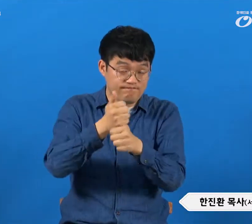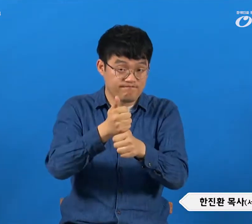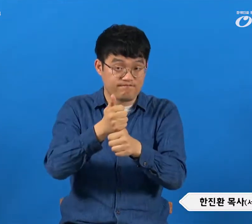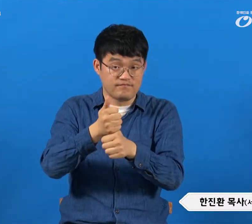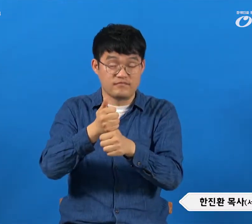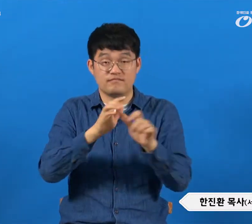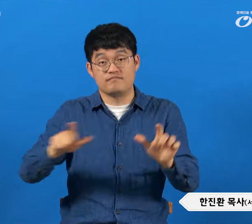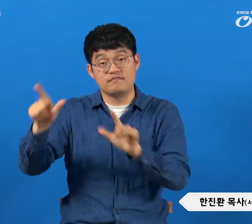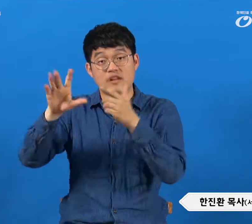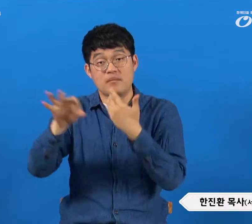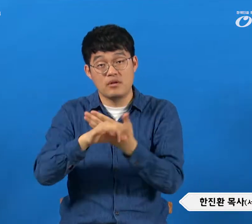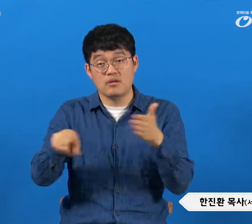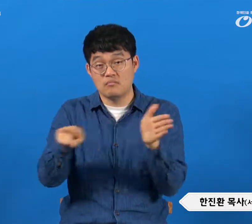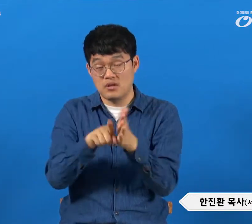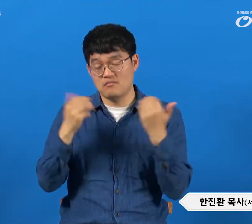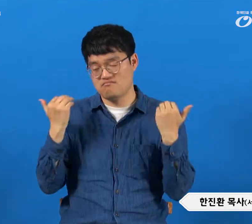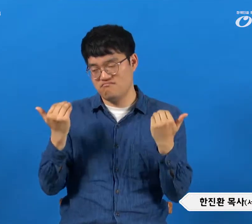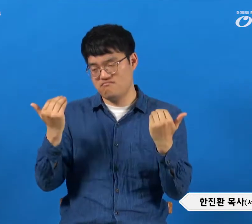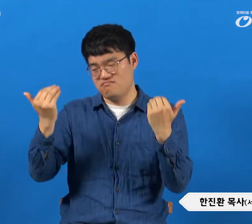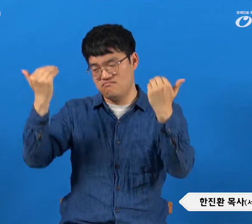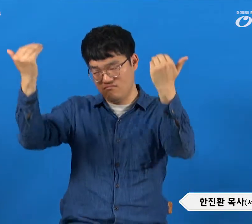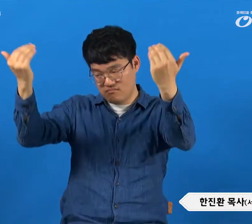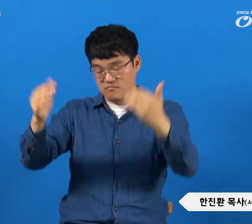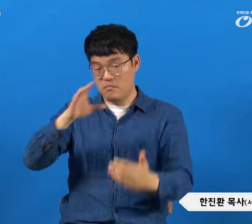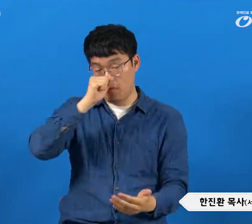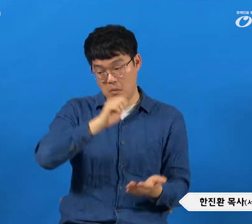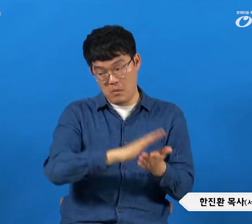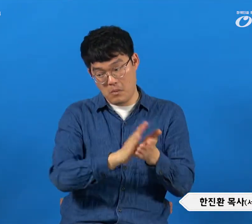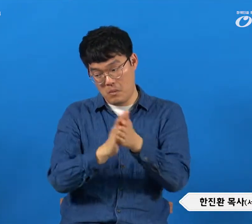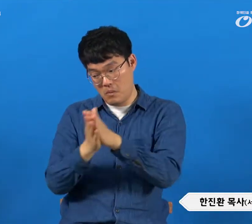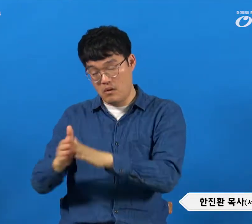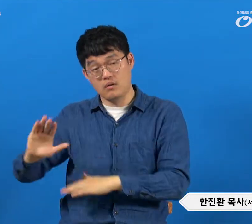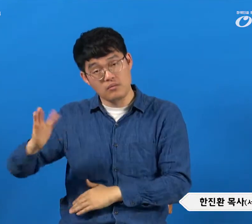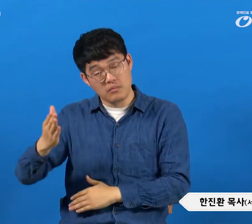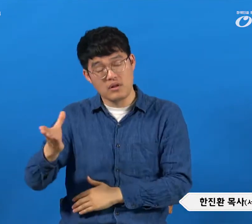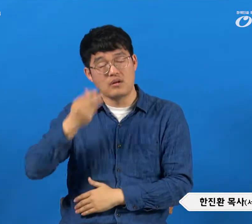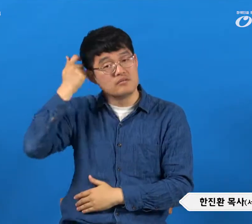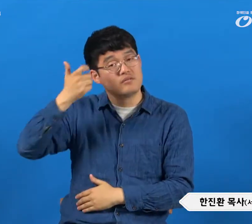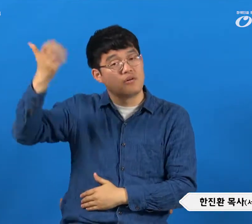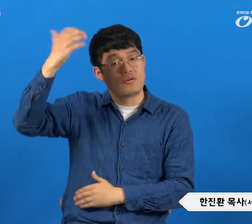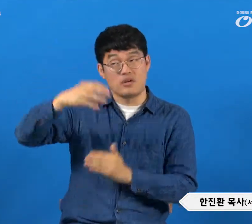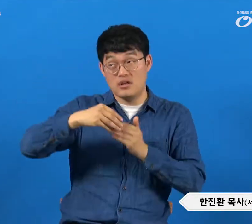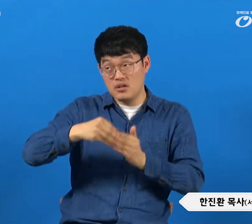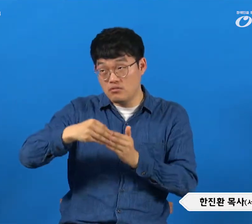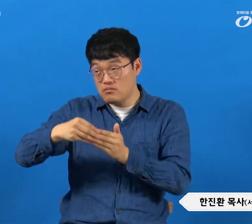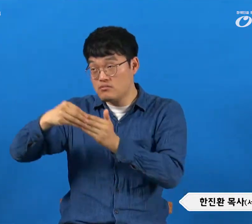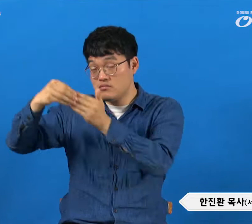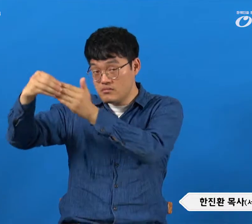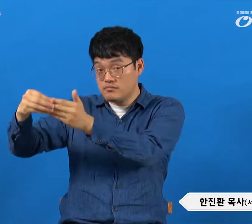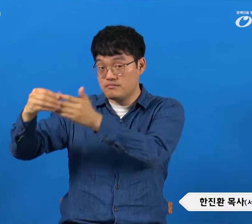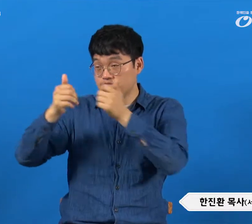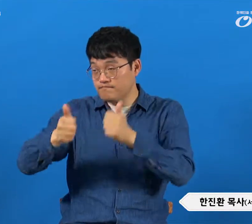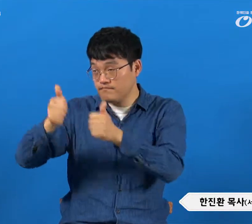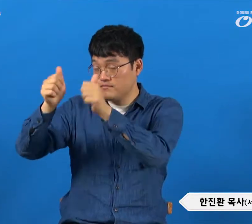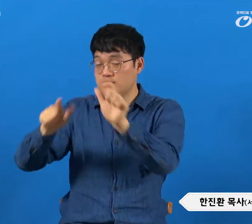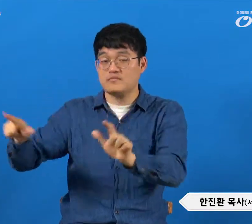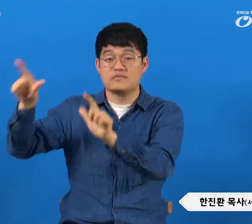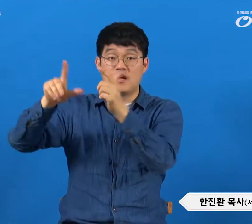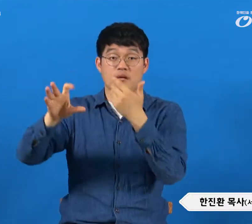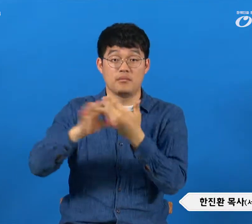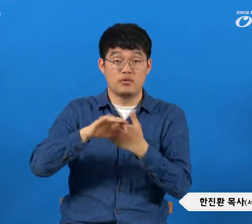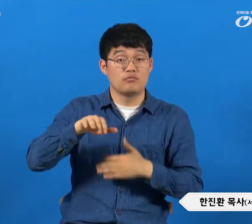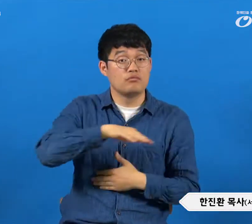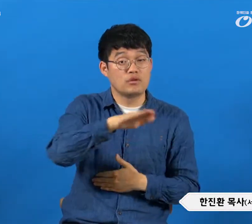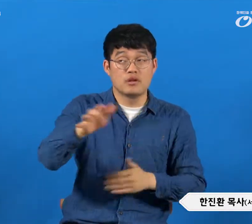믿음이 성장하면서 좋아지게 되어 있습니다. 성령의 인도하심을 따라서 살면 우리는 갈수록 예수님